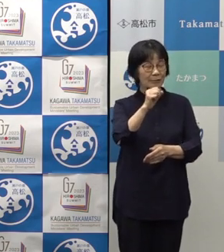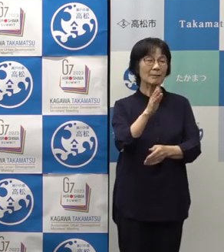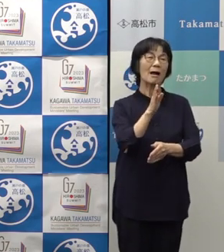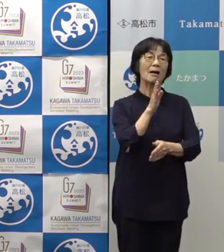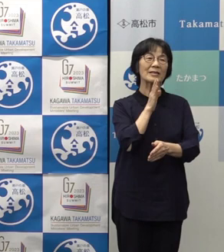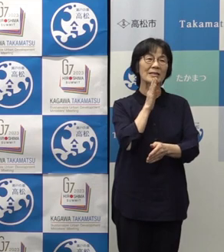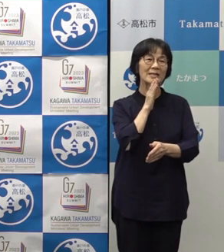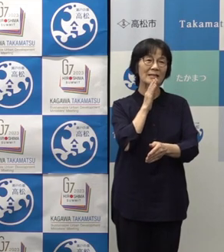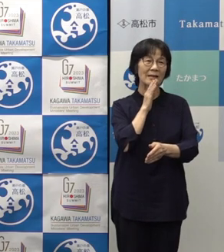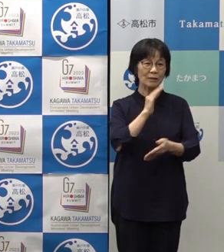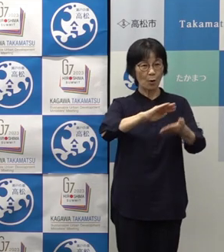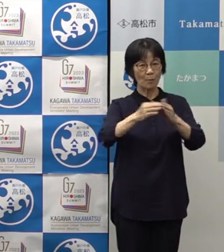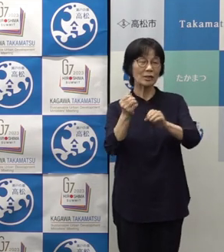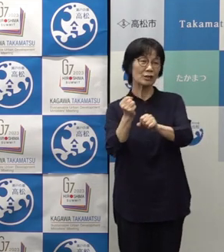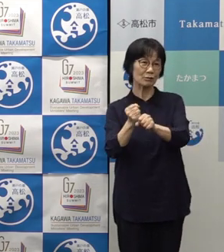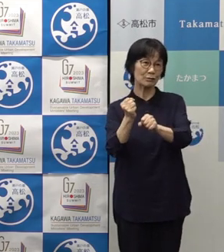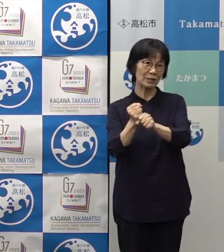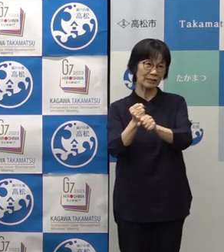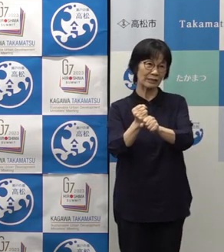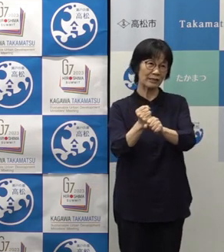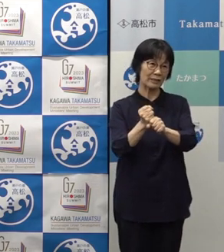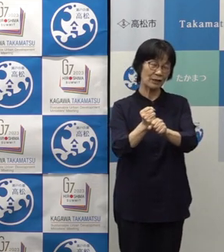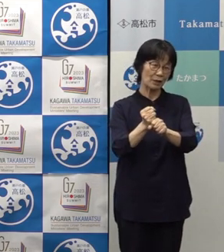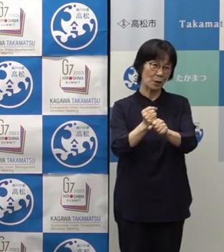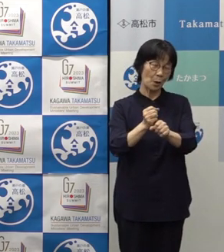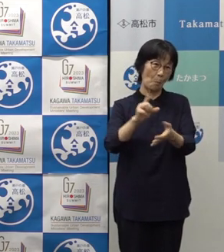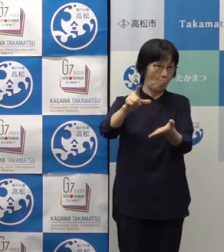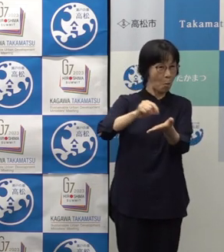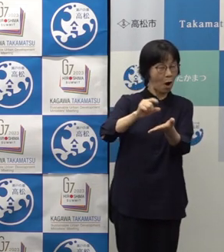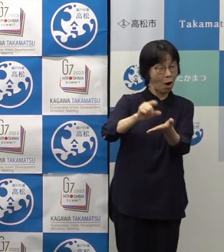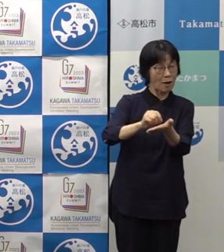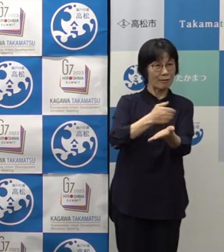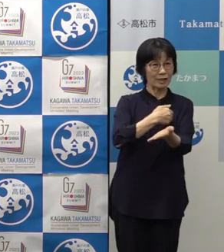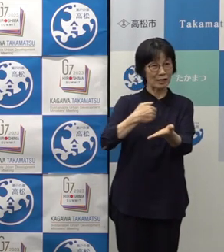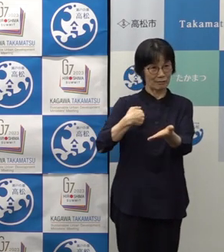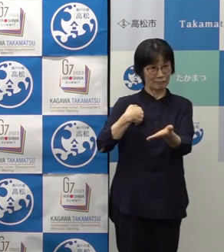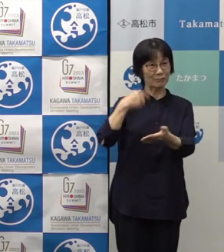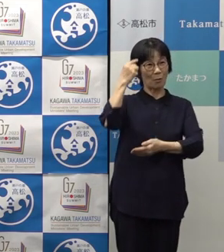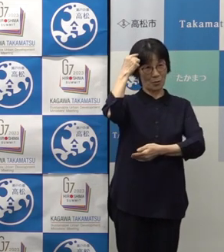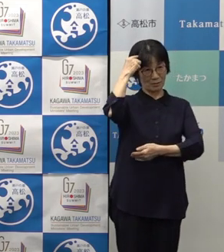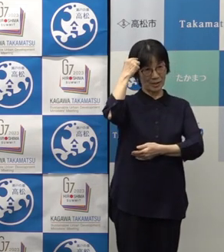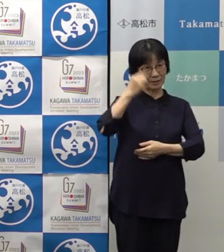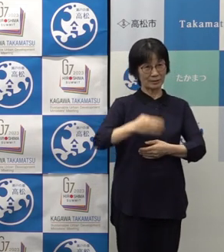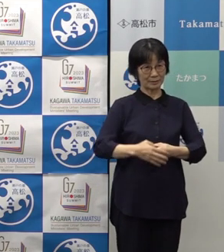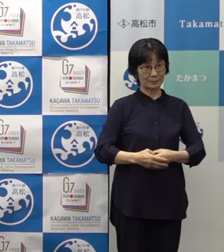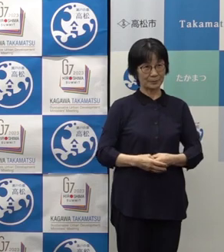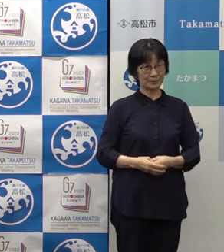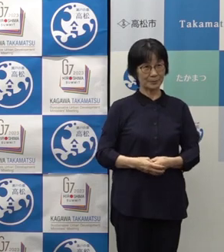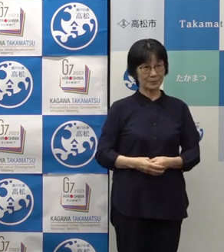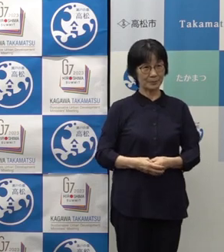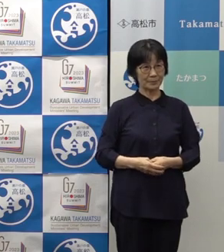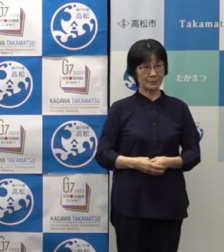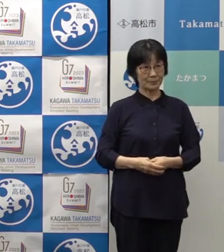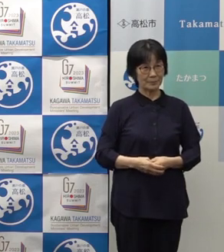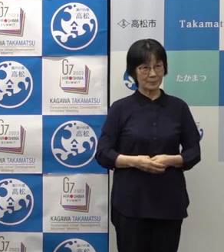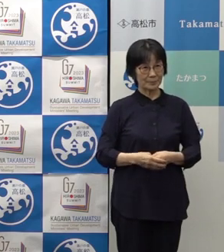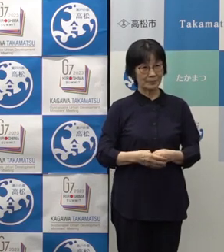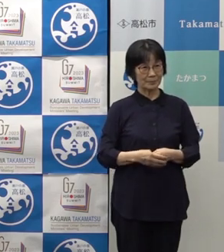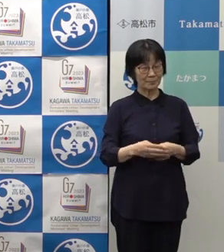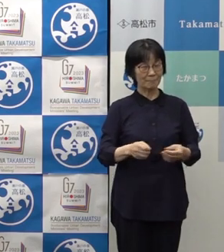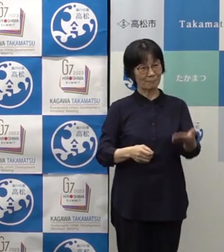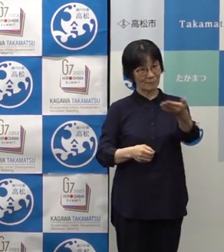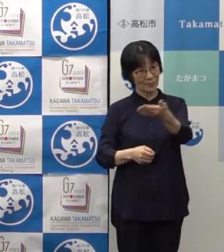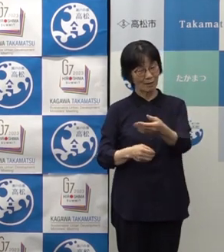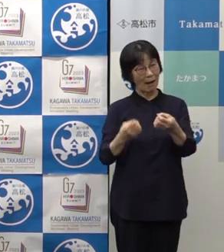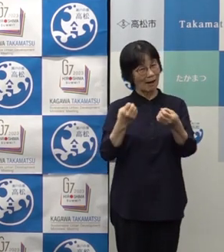用できるように、十分検討はするというのは考えられることだと思います。 新しい街ができ